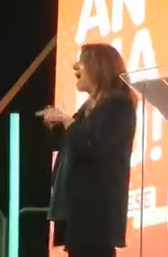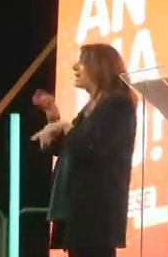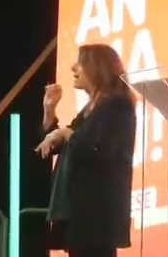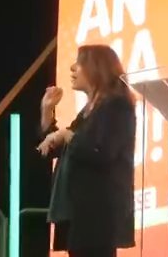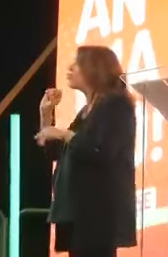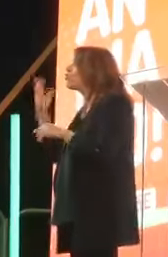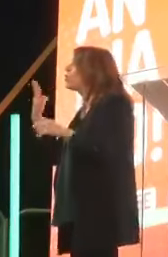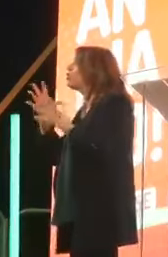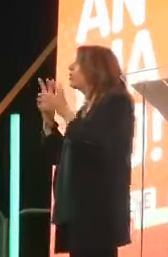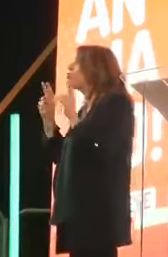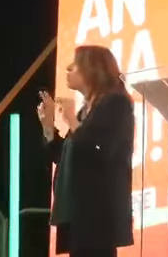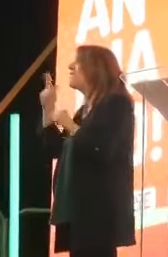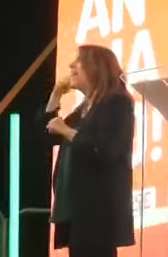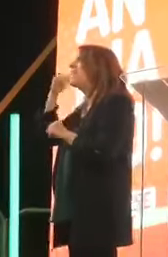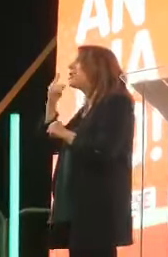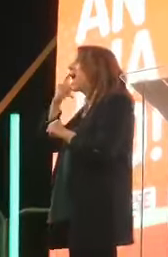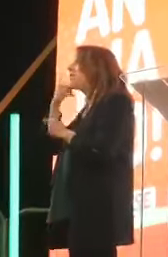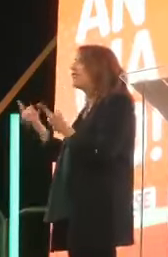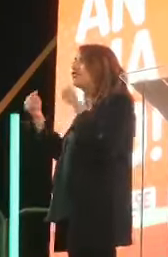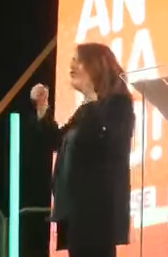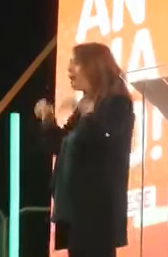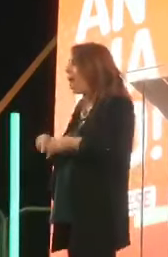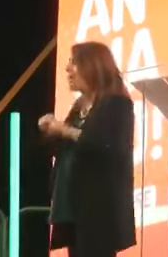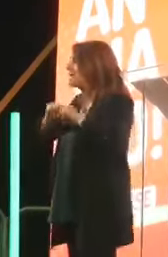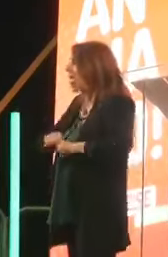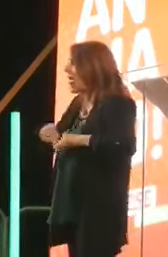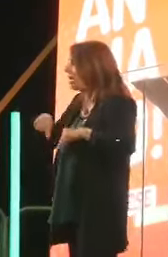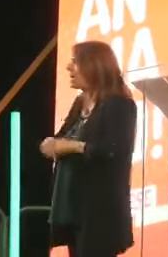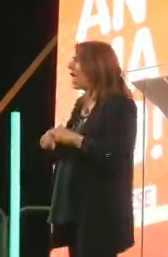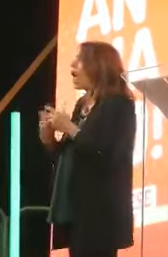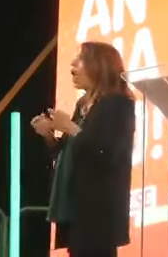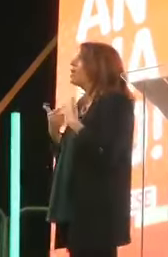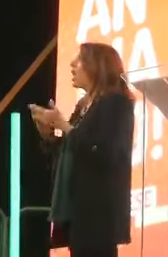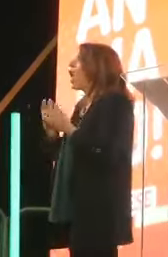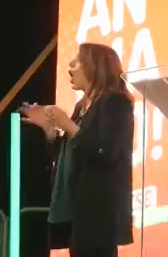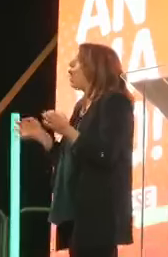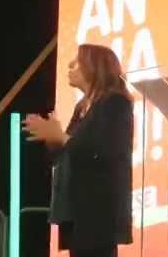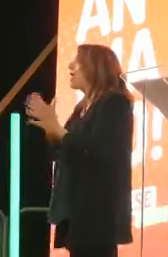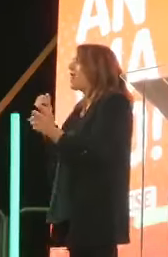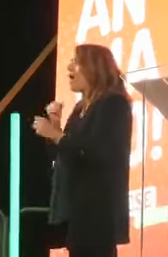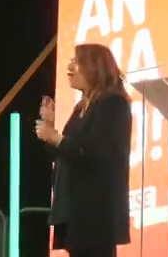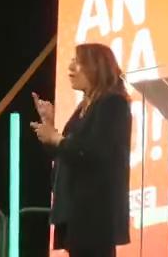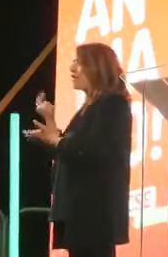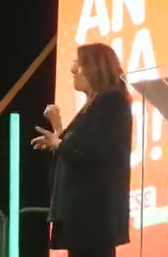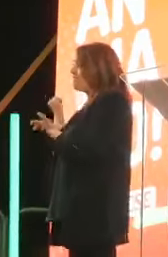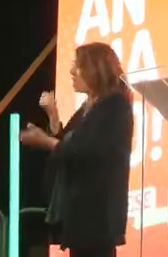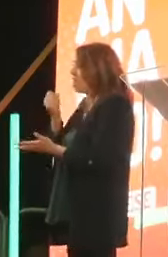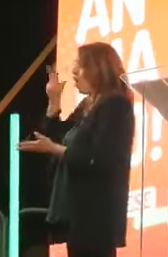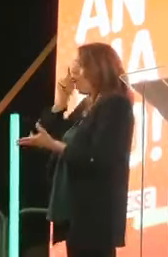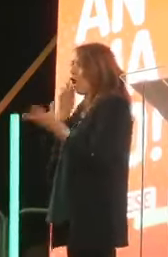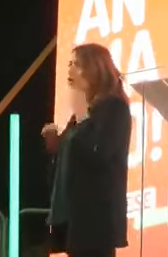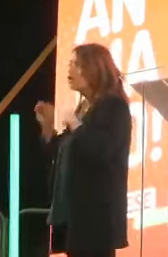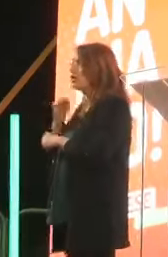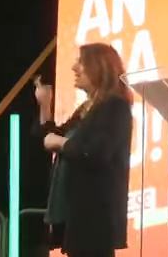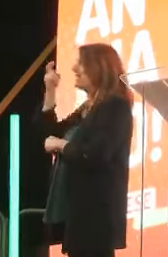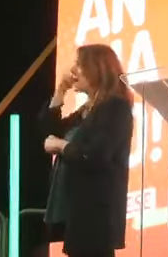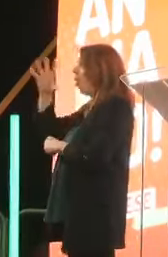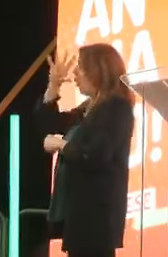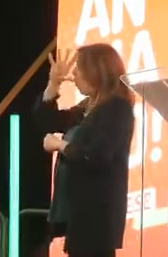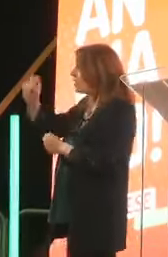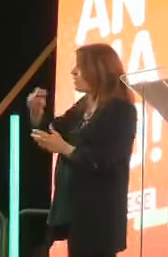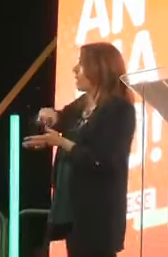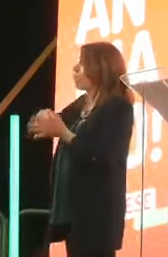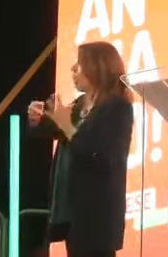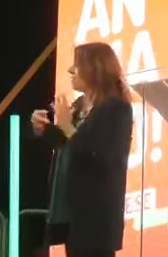digitale, creare opportunità di lavoro, investire sulla conoscenza, sui saperi, sulle università, sui politecnici,